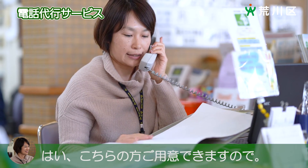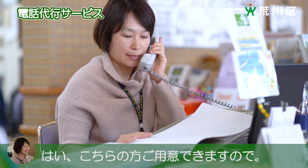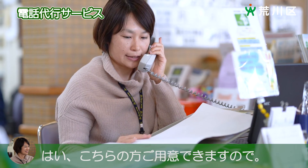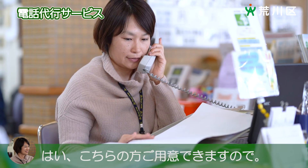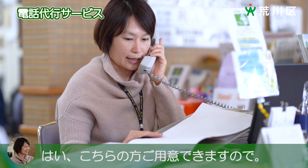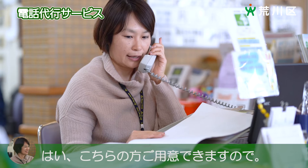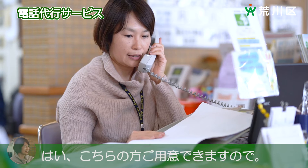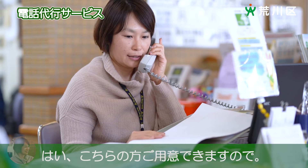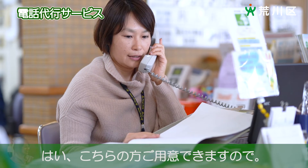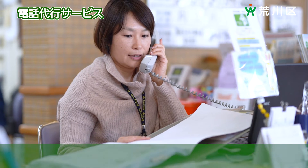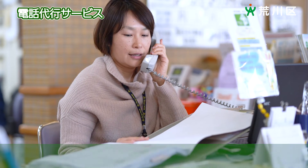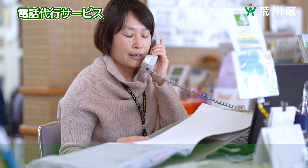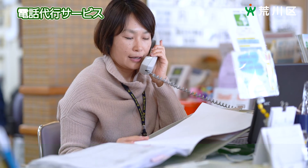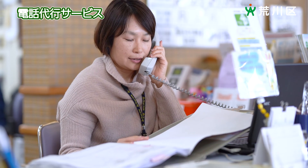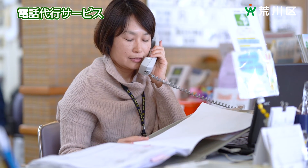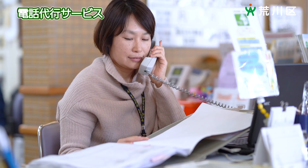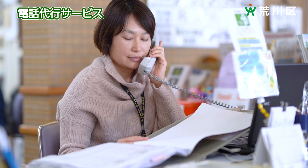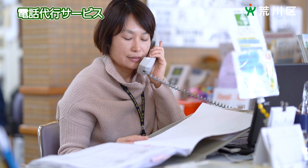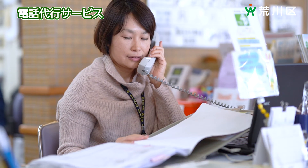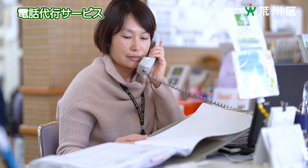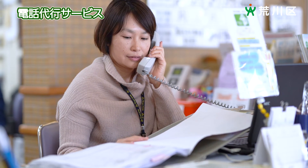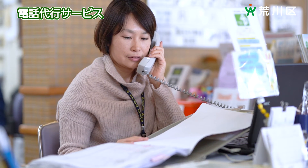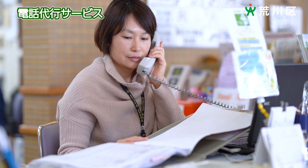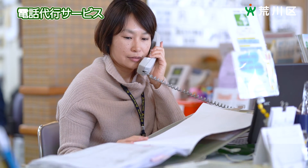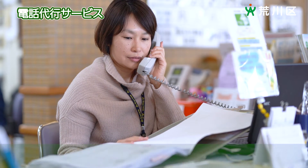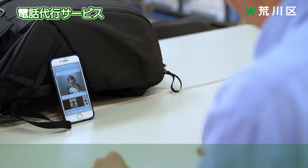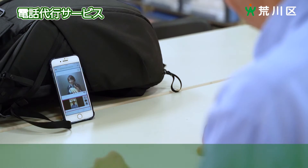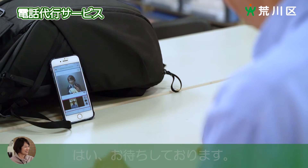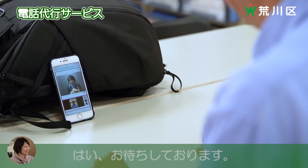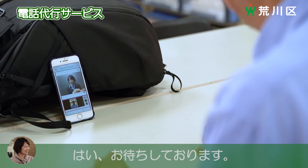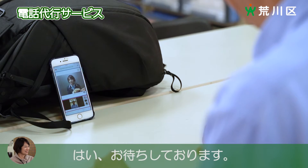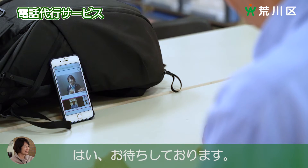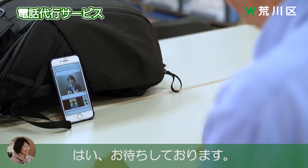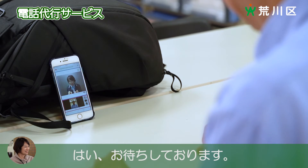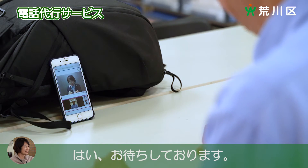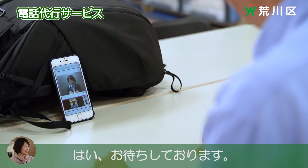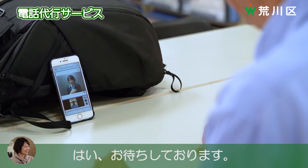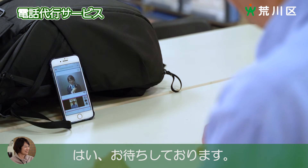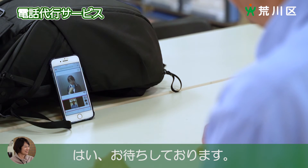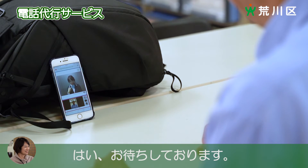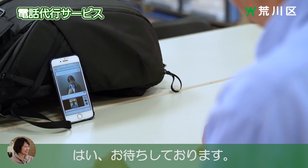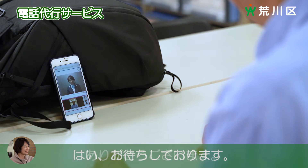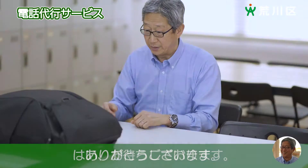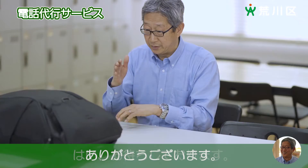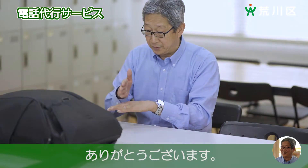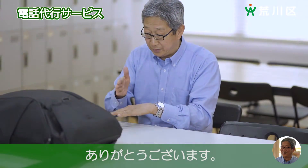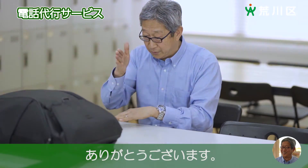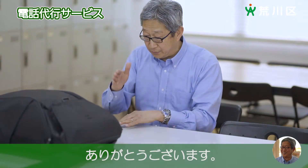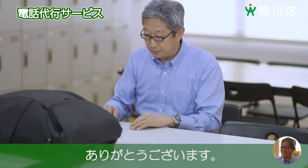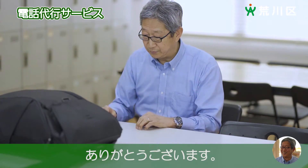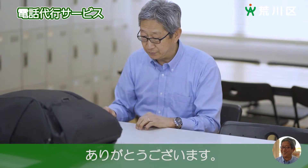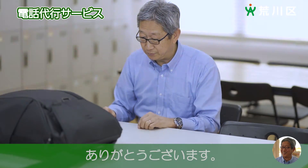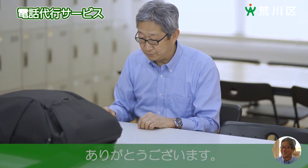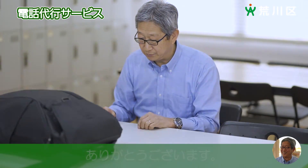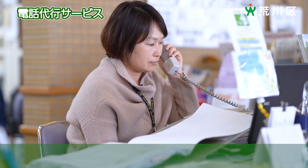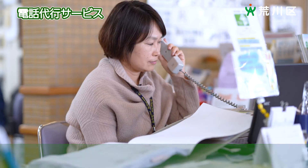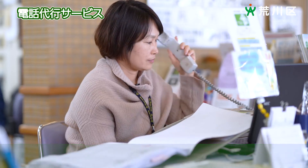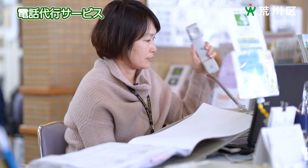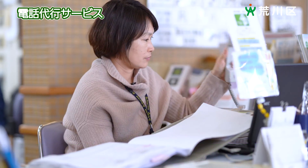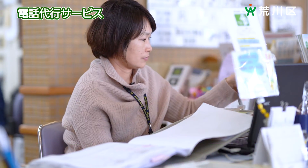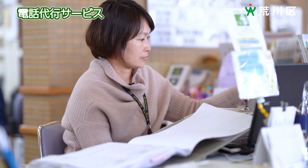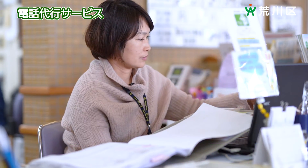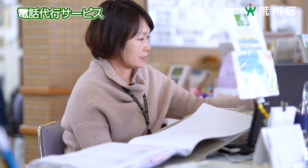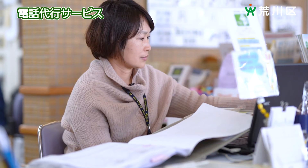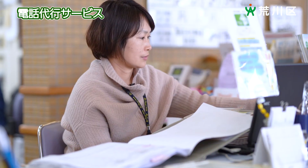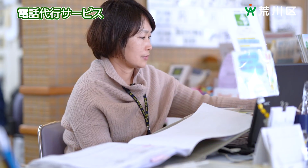ご用意できますので、はい、あ、はい、お待ちしております。 ありがとうございます